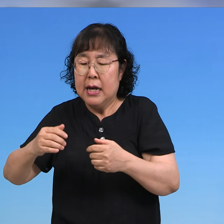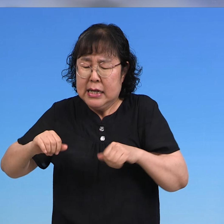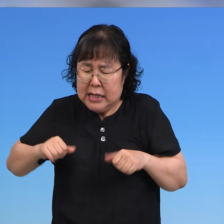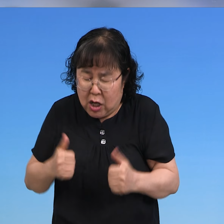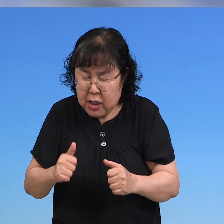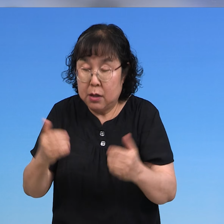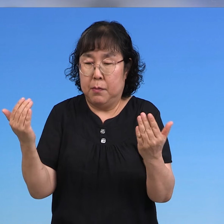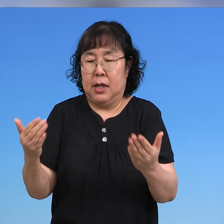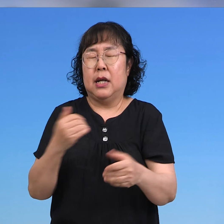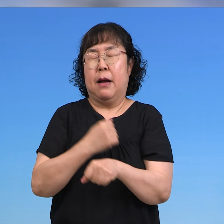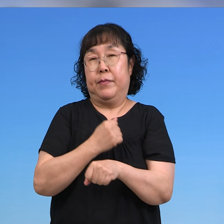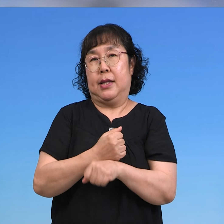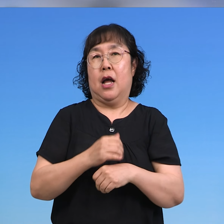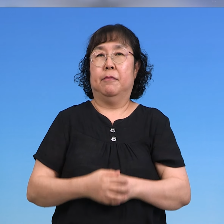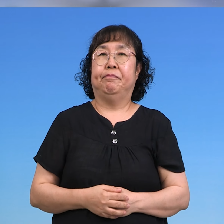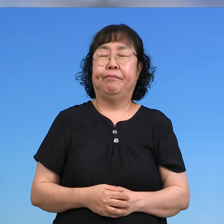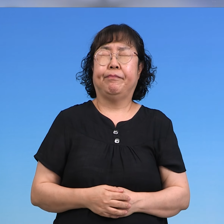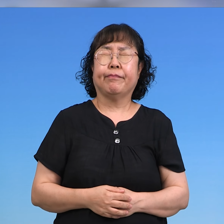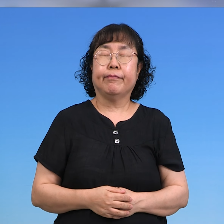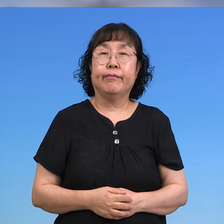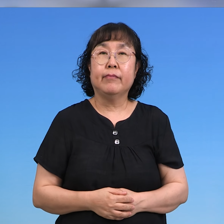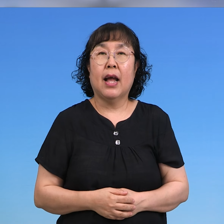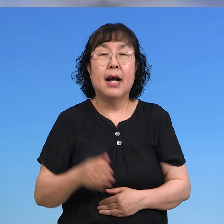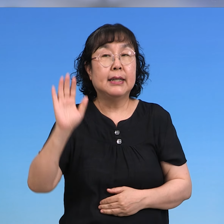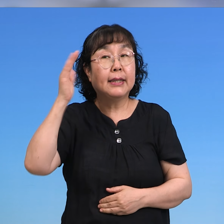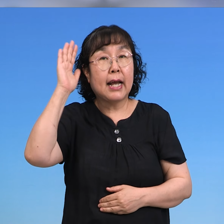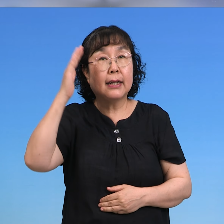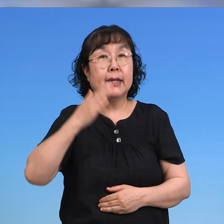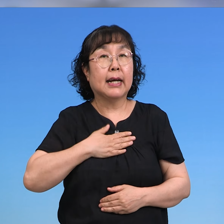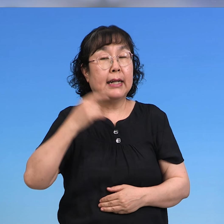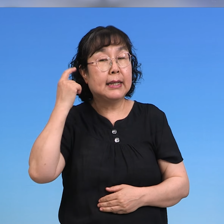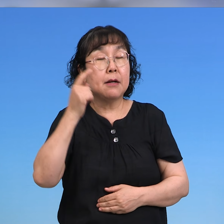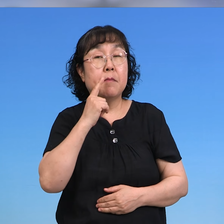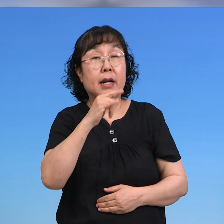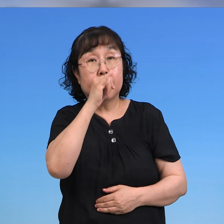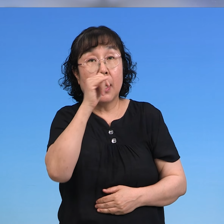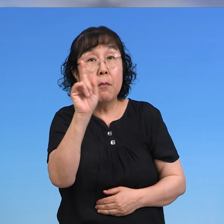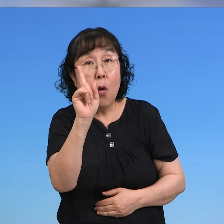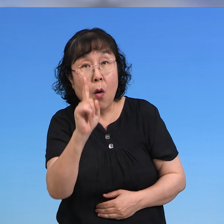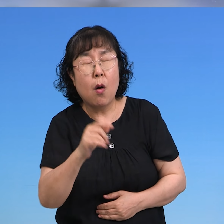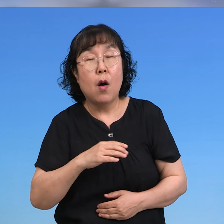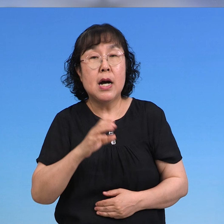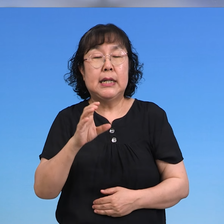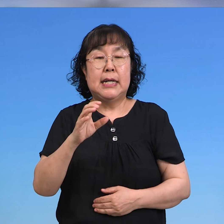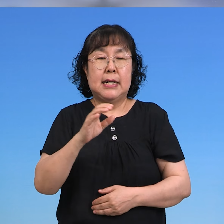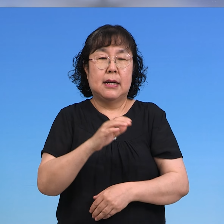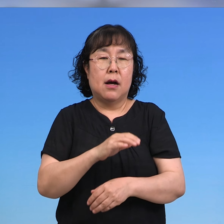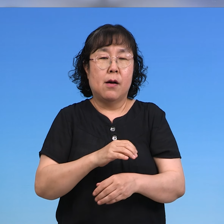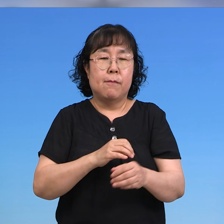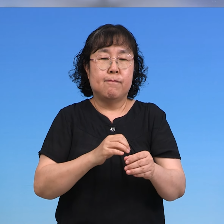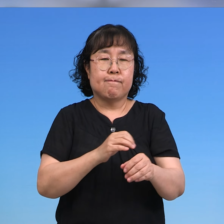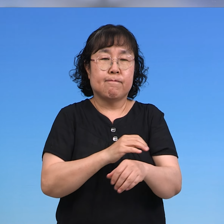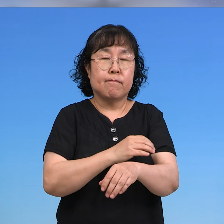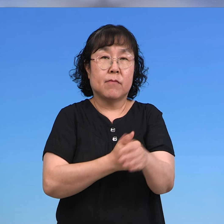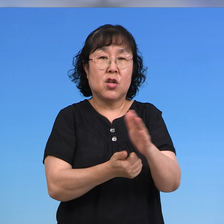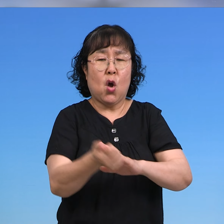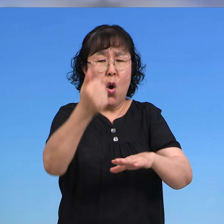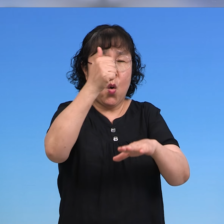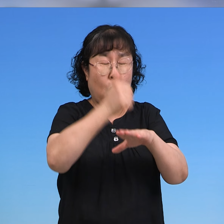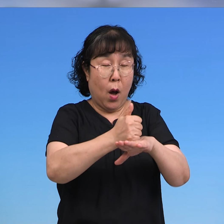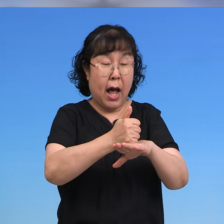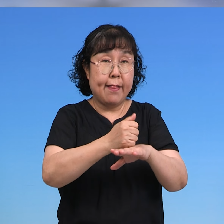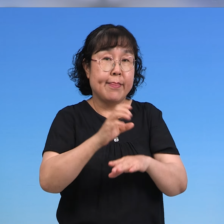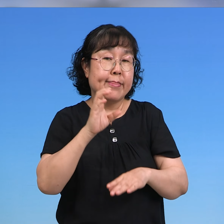잘 되는 카페 주인은 가만히 앉아있지를 않는다. 이게 완전 진리예요. 잘 되는